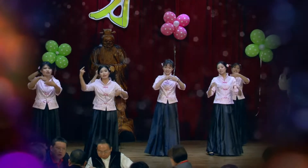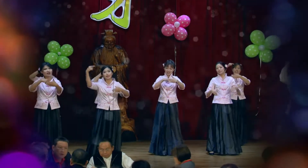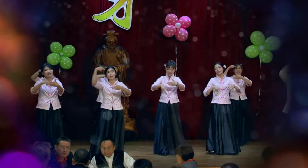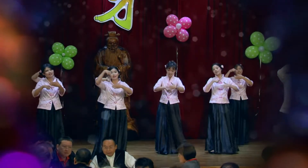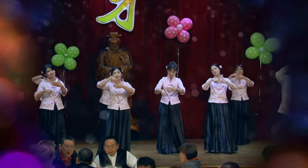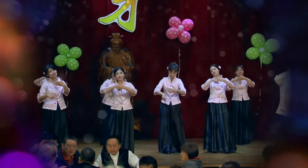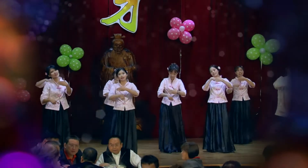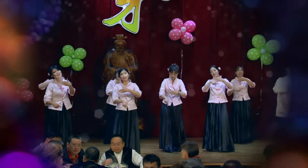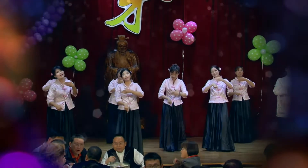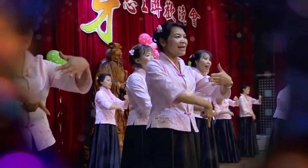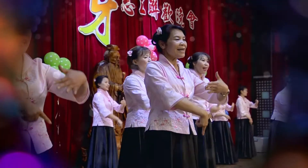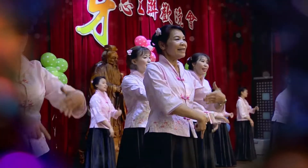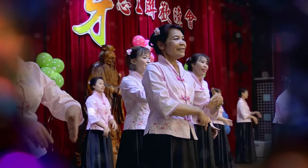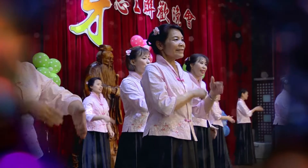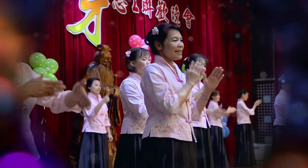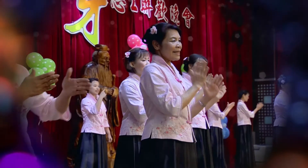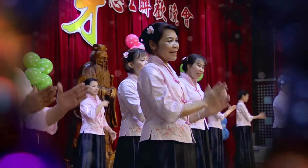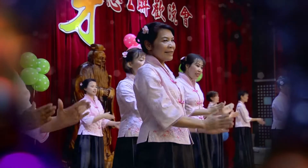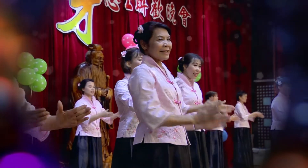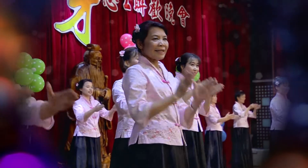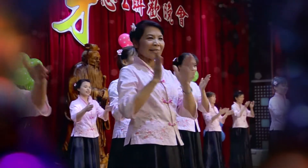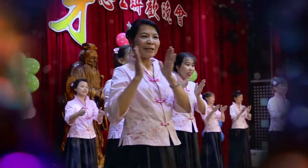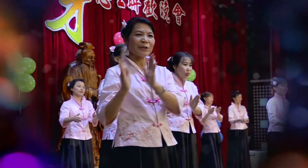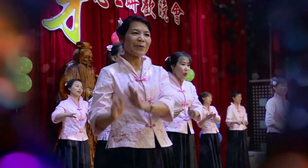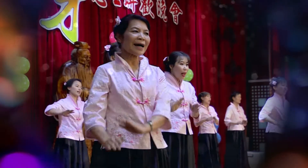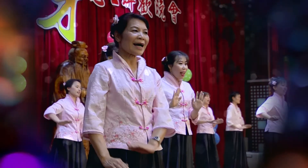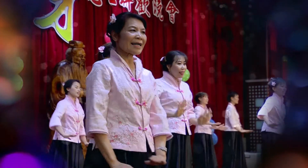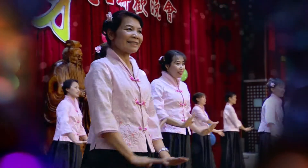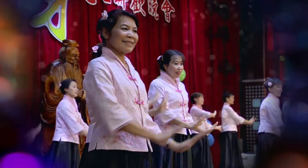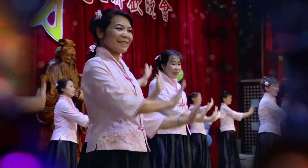深深的一段情，